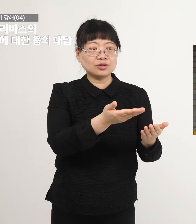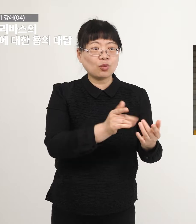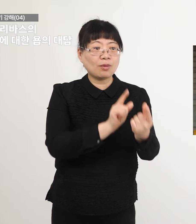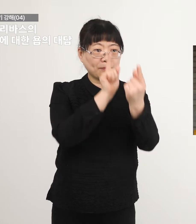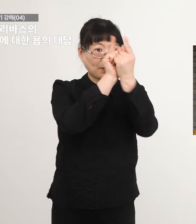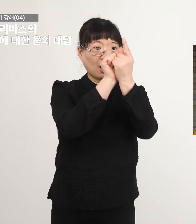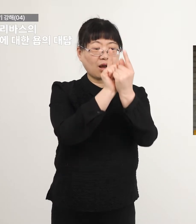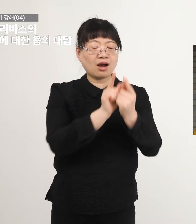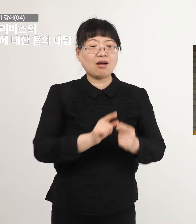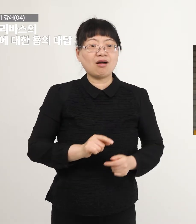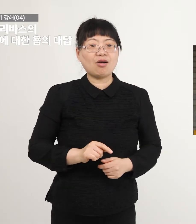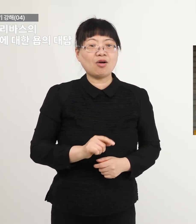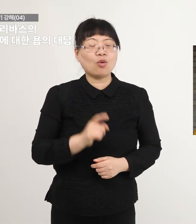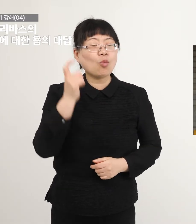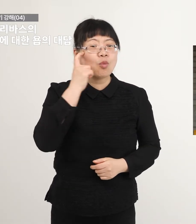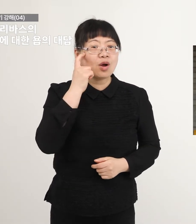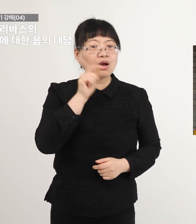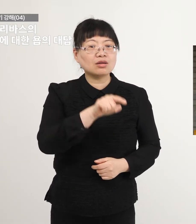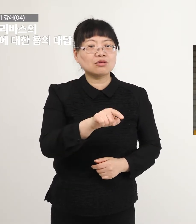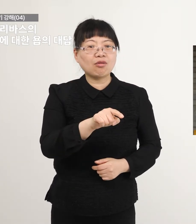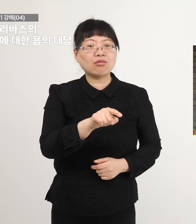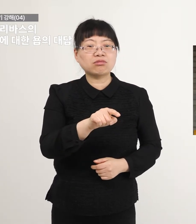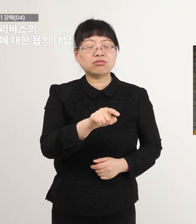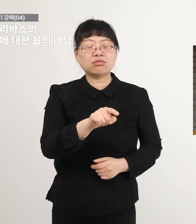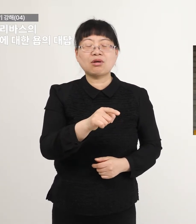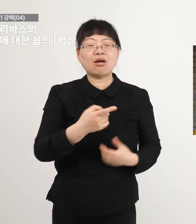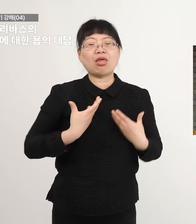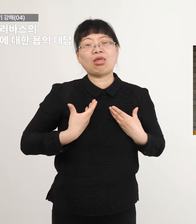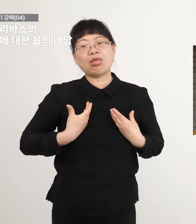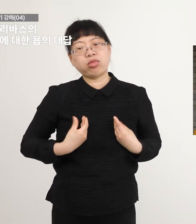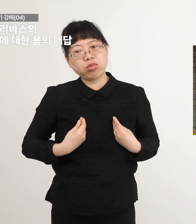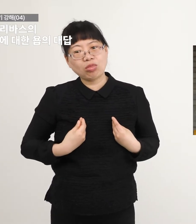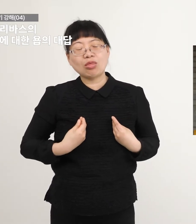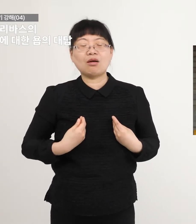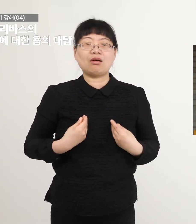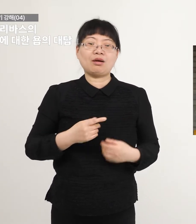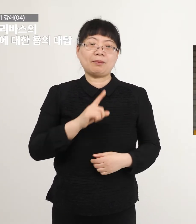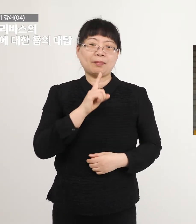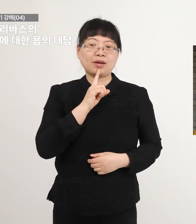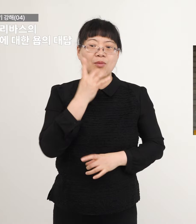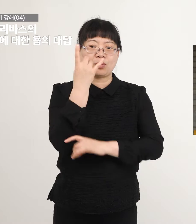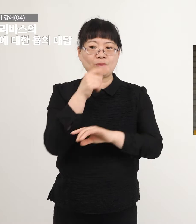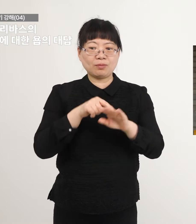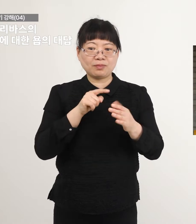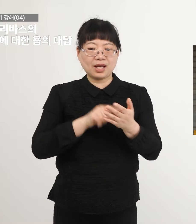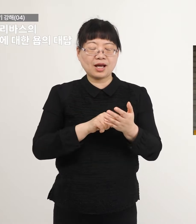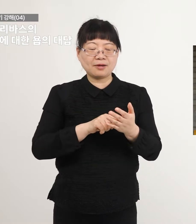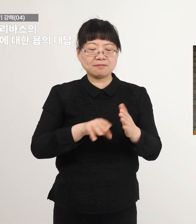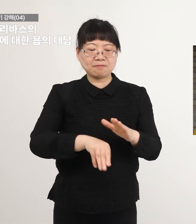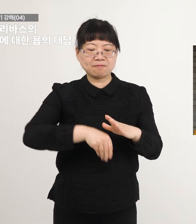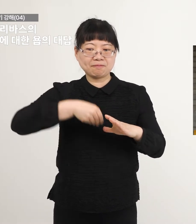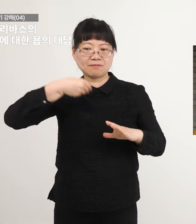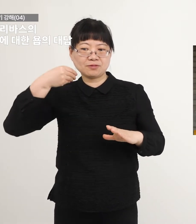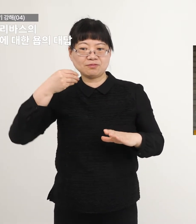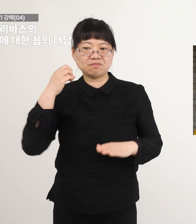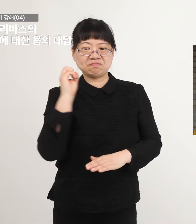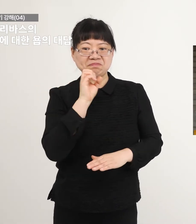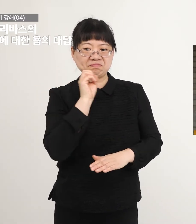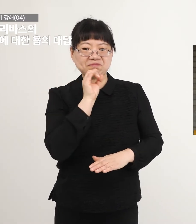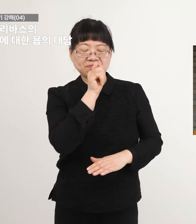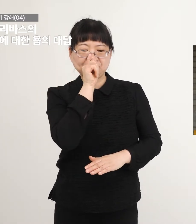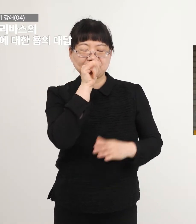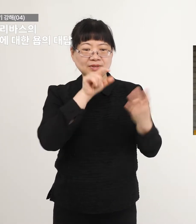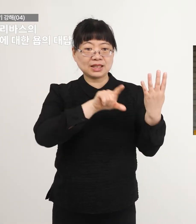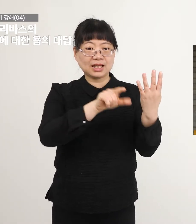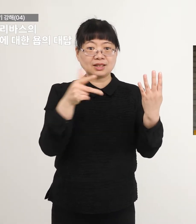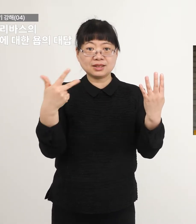닥치니까 네가 어찌 이렇게 무너질 수가 있느냐 하면서 본심을 꺼내는데 4장